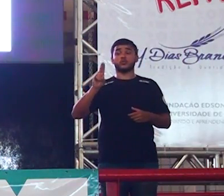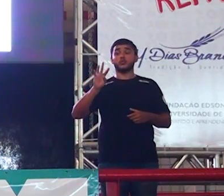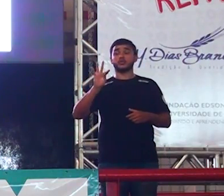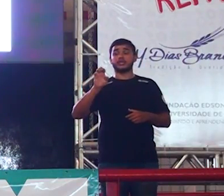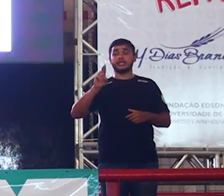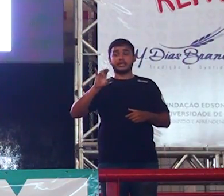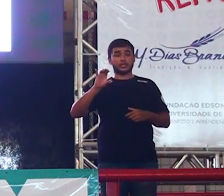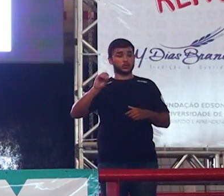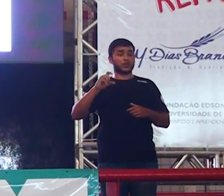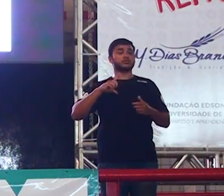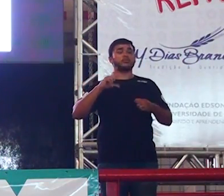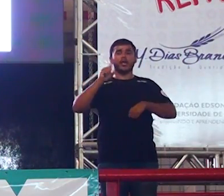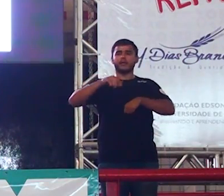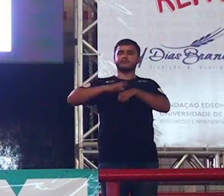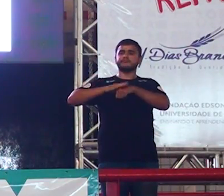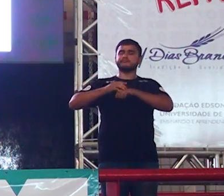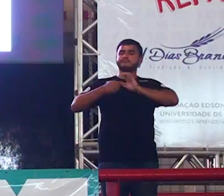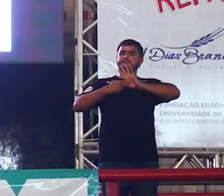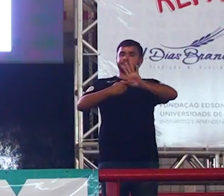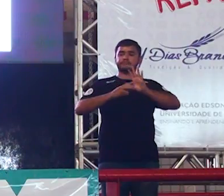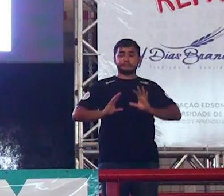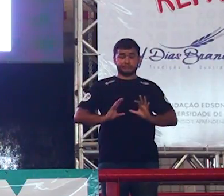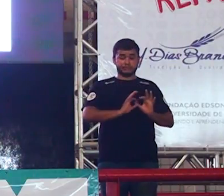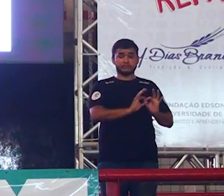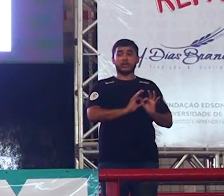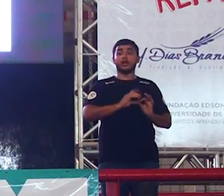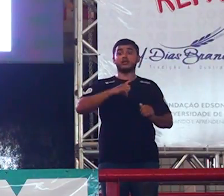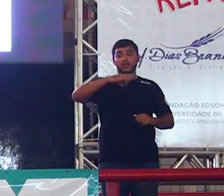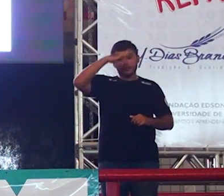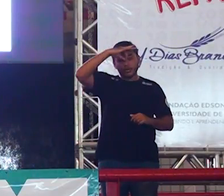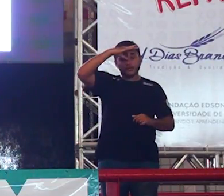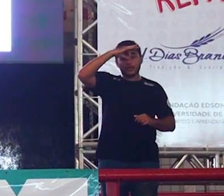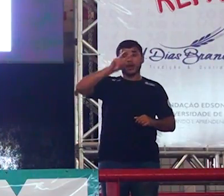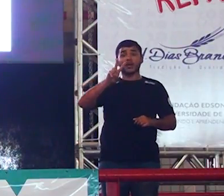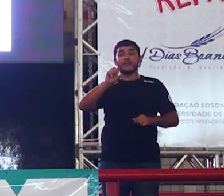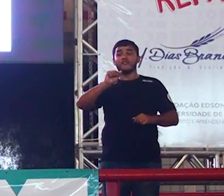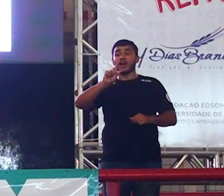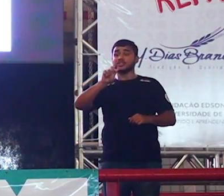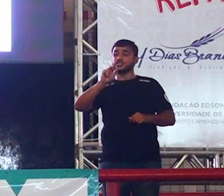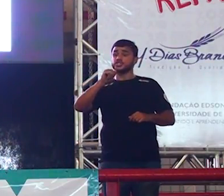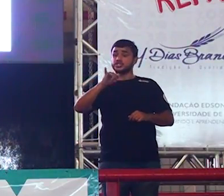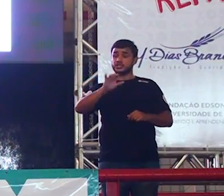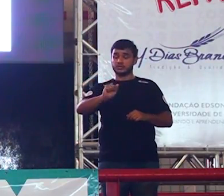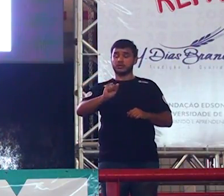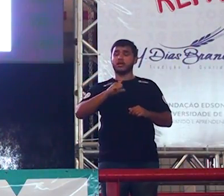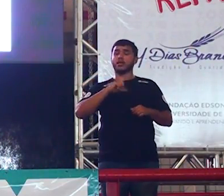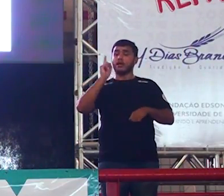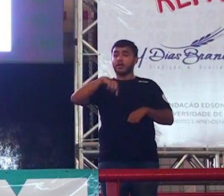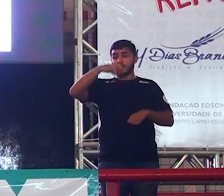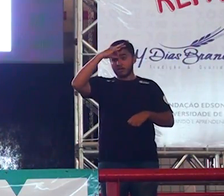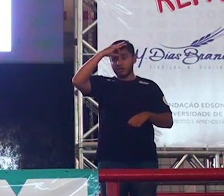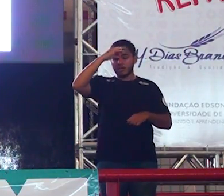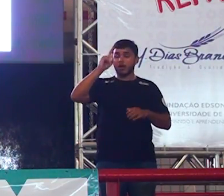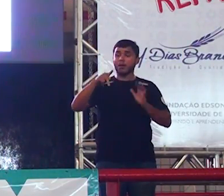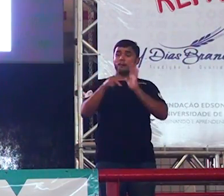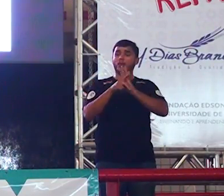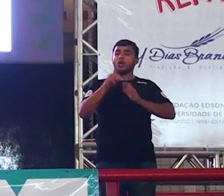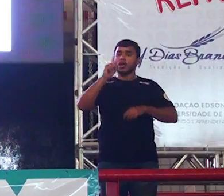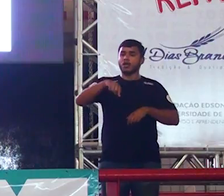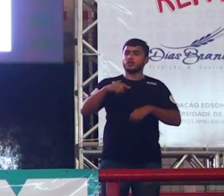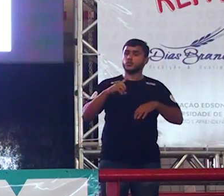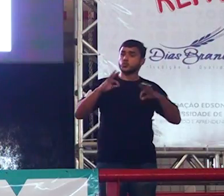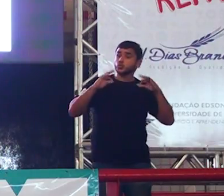onde você tem quem? A conexão com quem? Com a vagina. A vagina, no caso, é o órgão